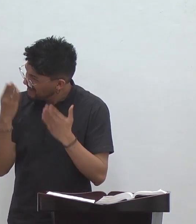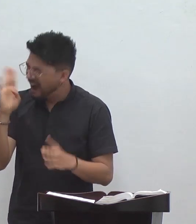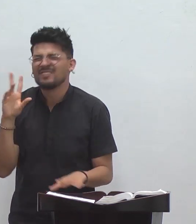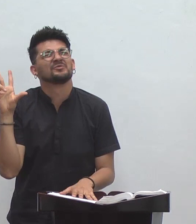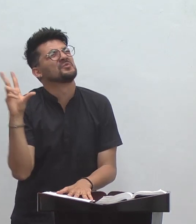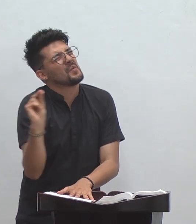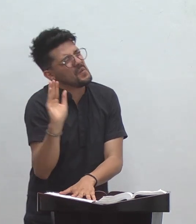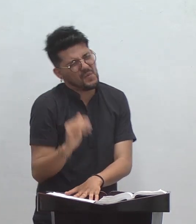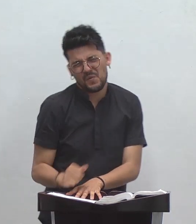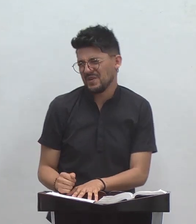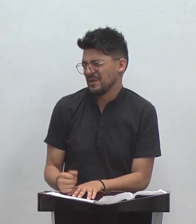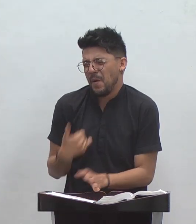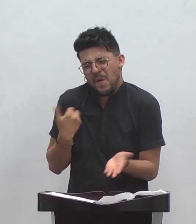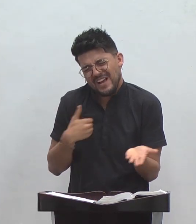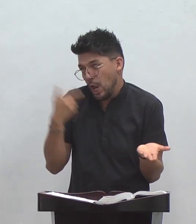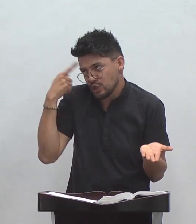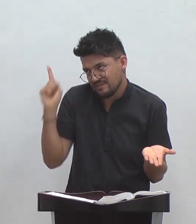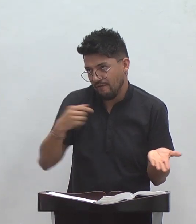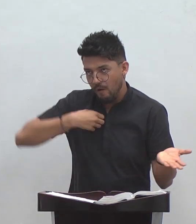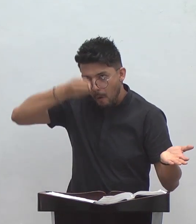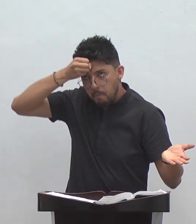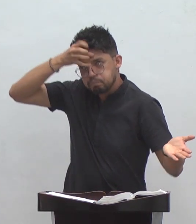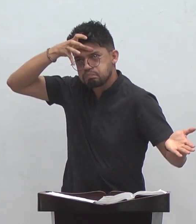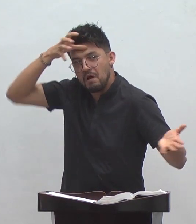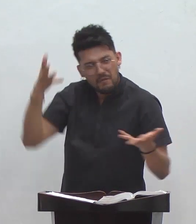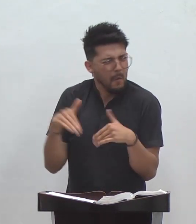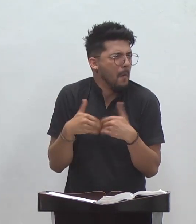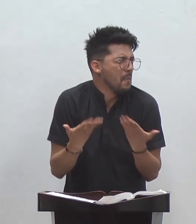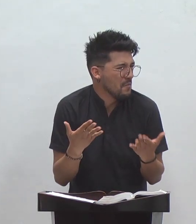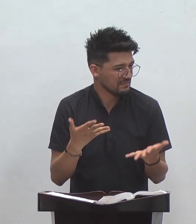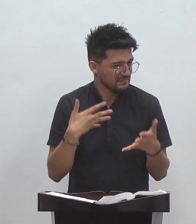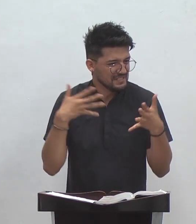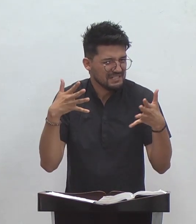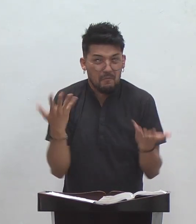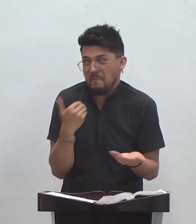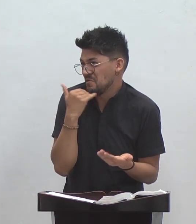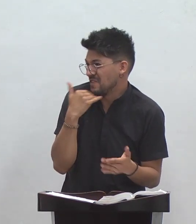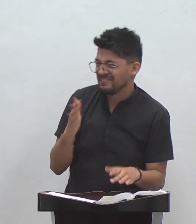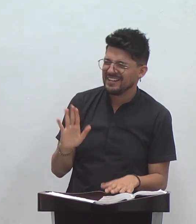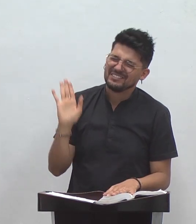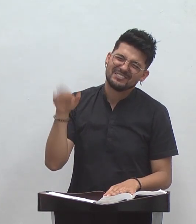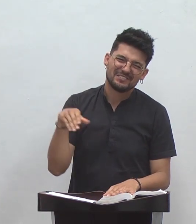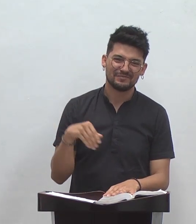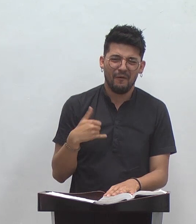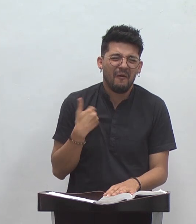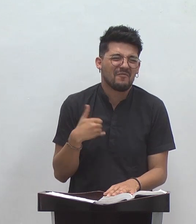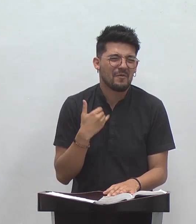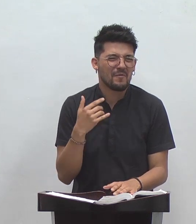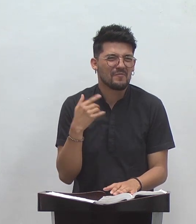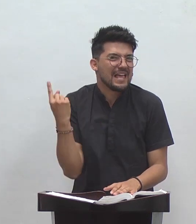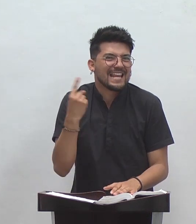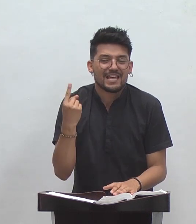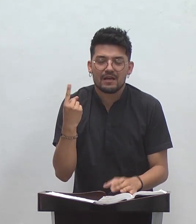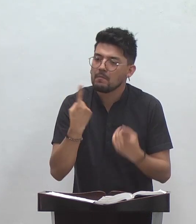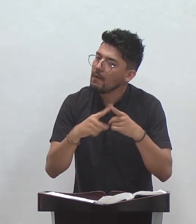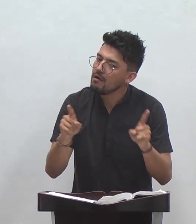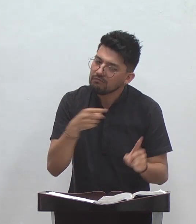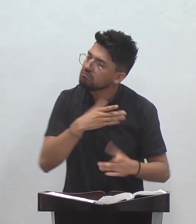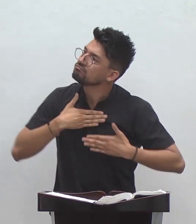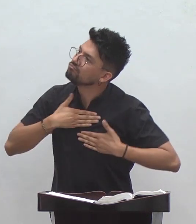inexperto, Samuel no rechaza el llamado de Dios y no dice, ay, no, es que yo no sé nada, ¿cómo te voy a responder? No, déjame descansar.